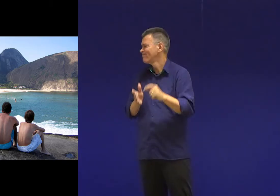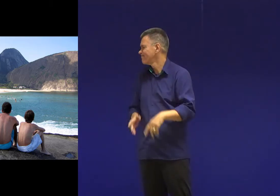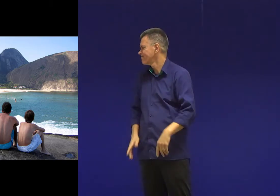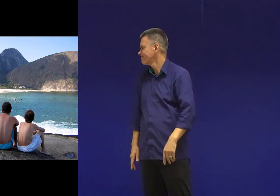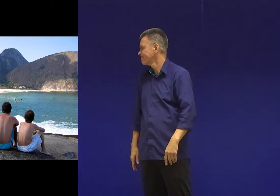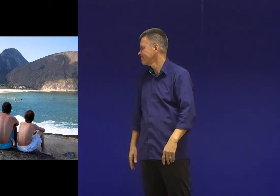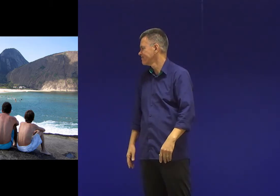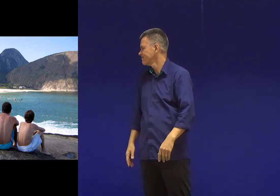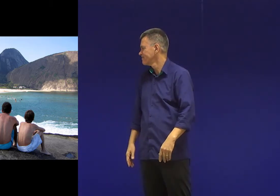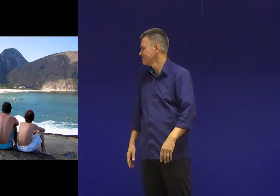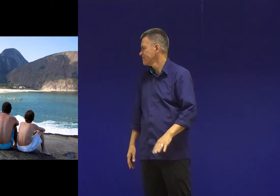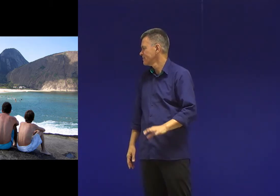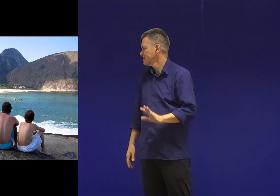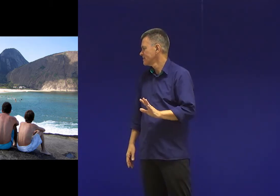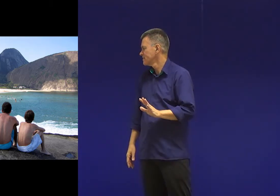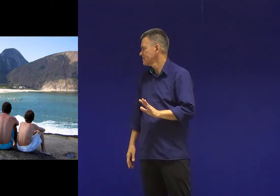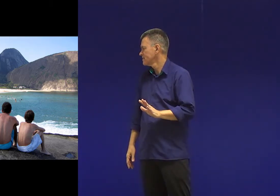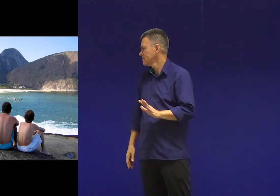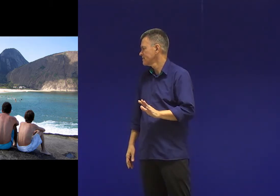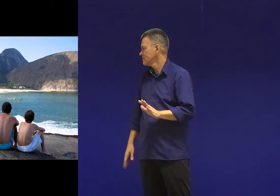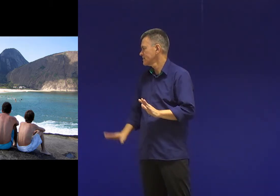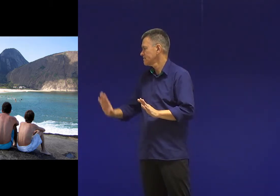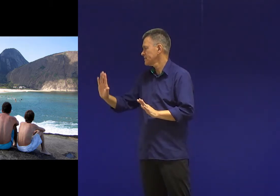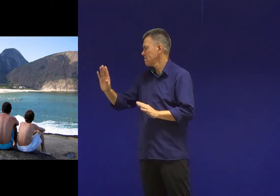Temos um pequeno problema, só um pouquinho.